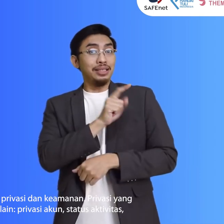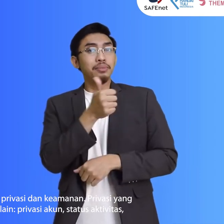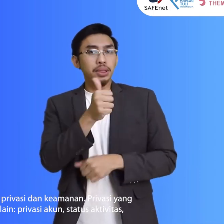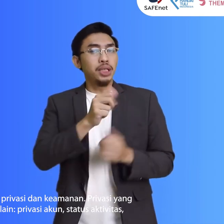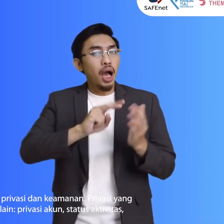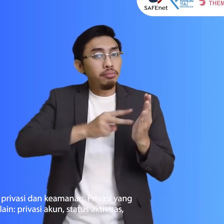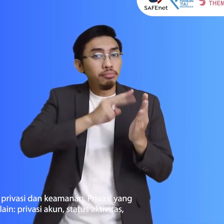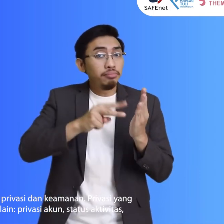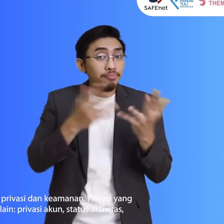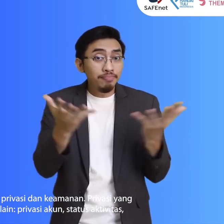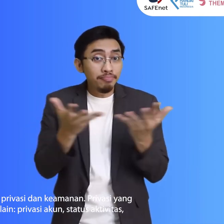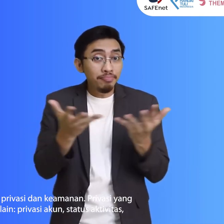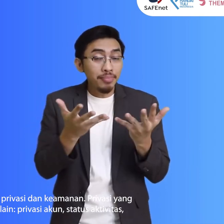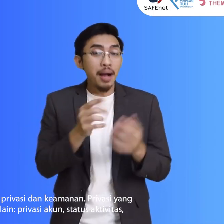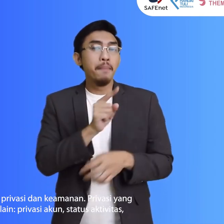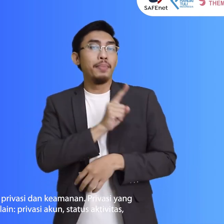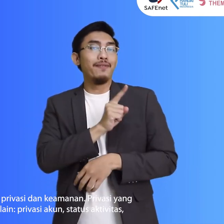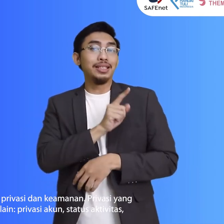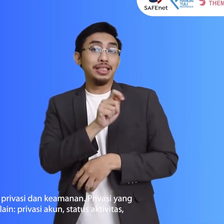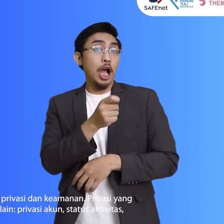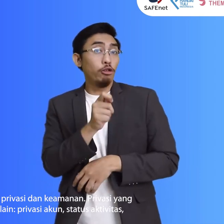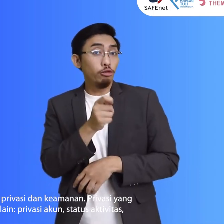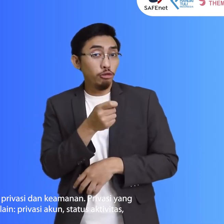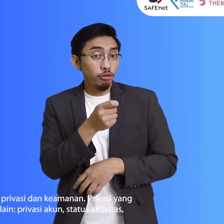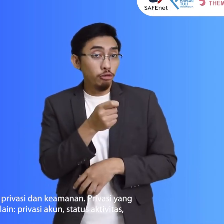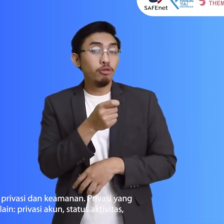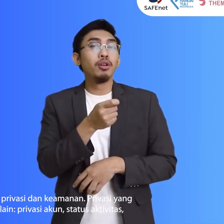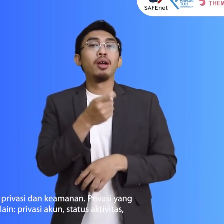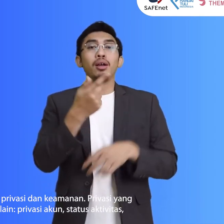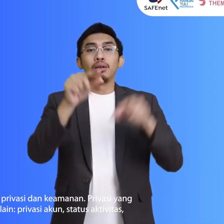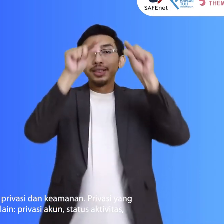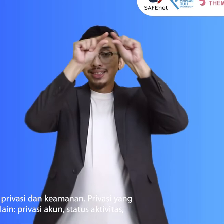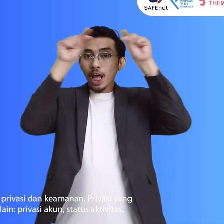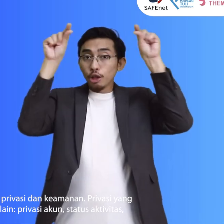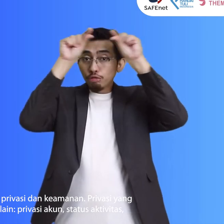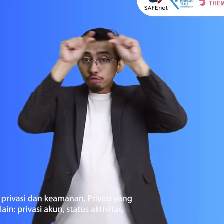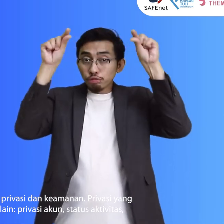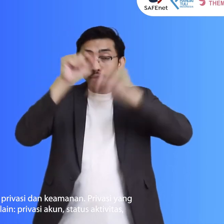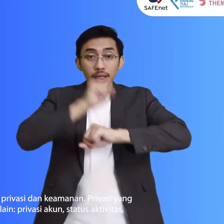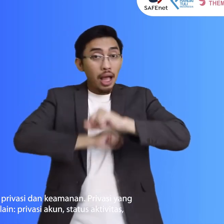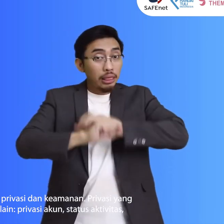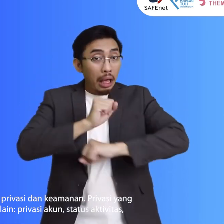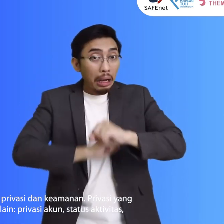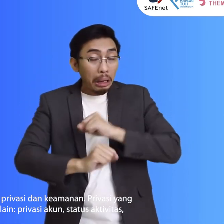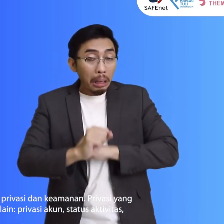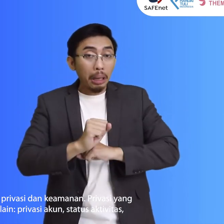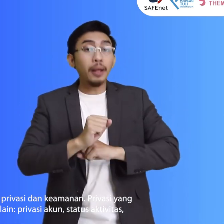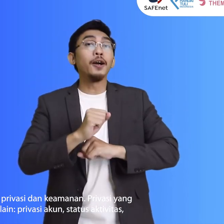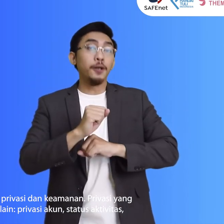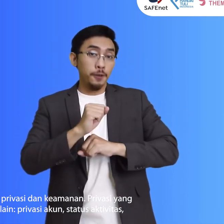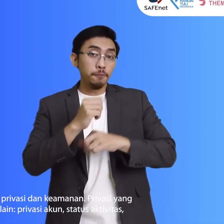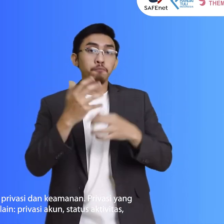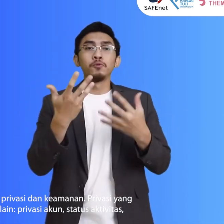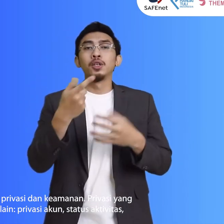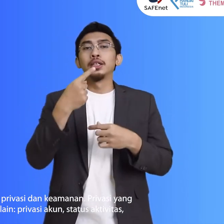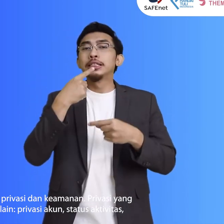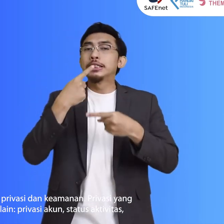Hai di bagian privasi dan keamanan Hai privasi yang diatur ulang antara lain privasi